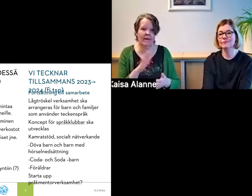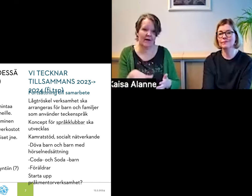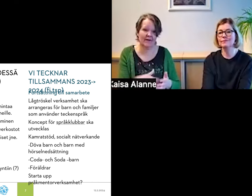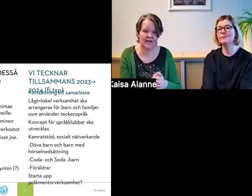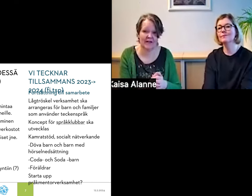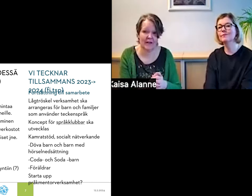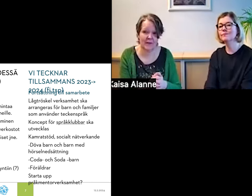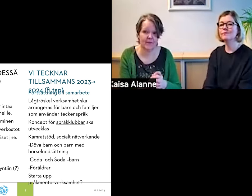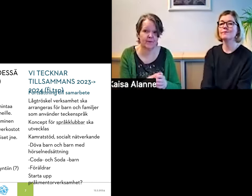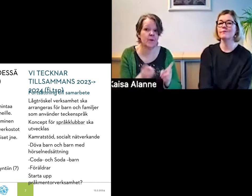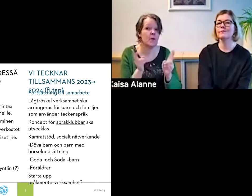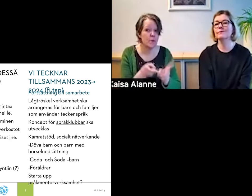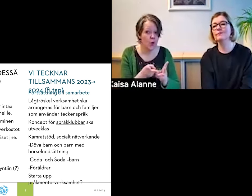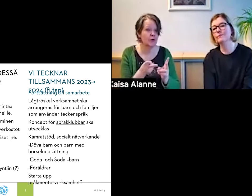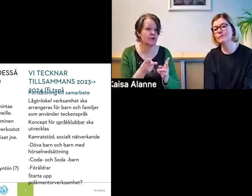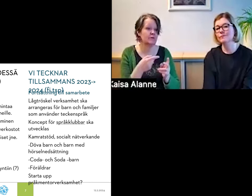että